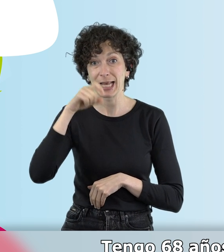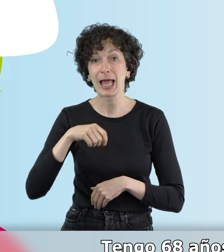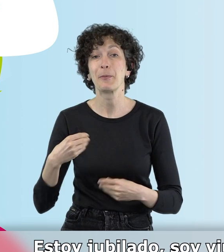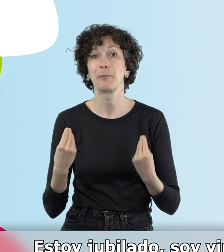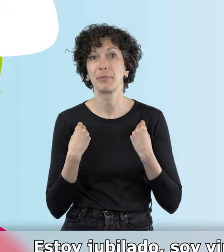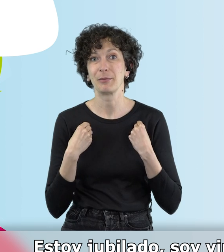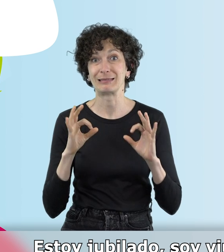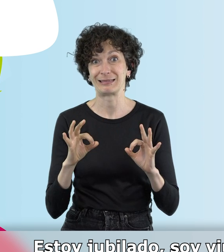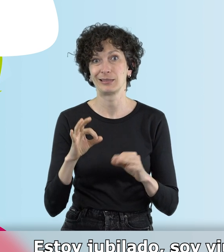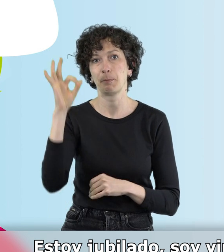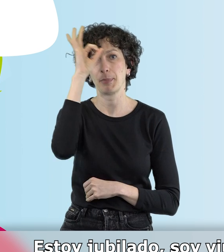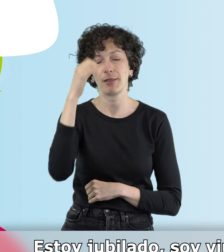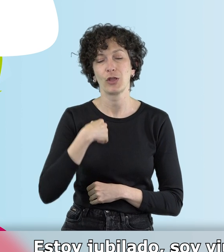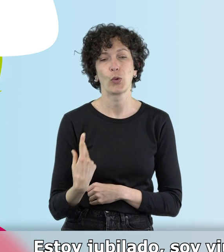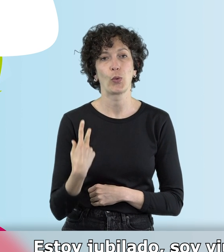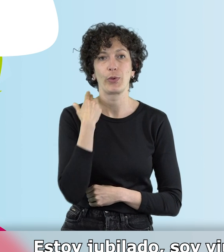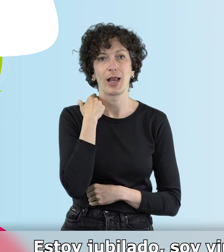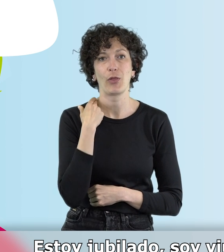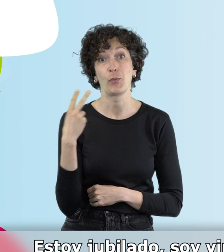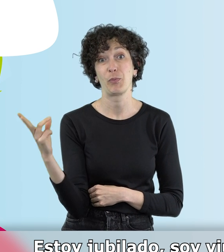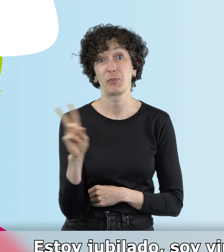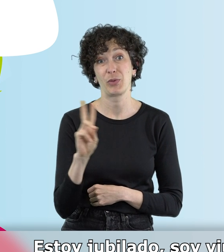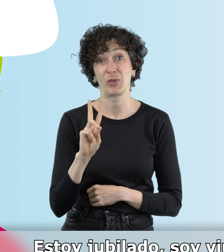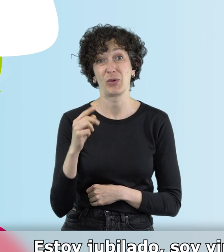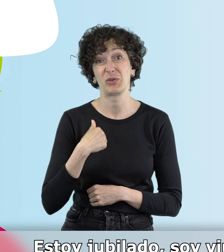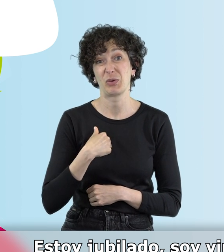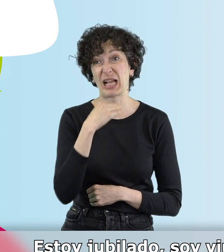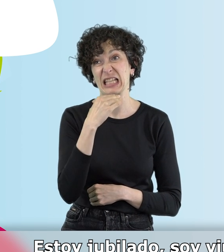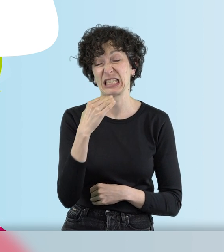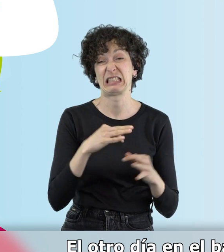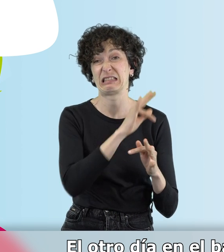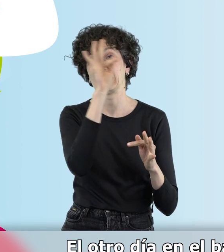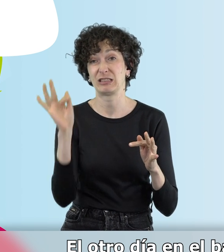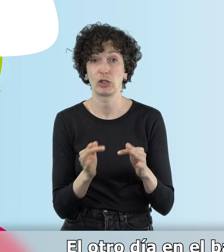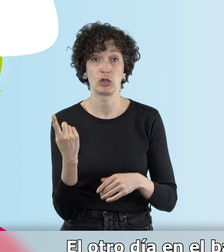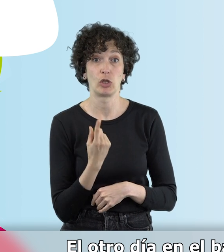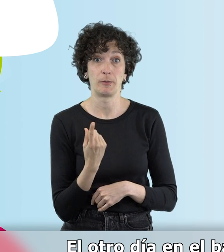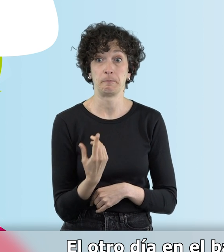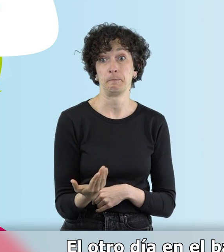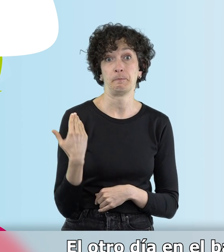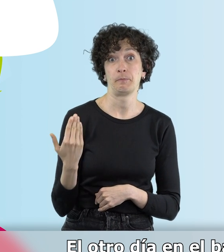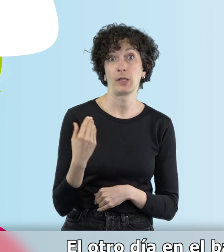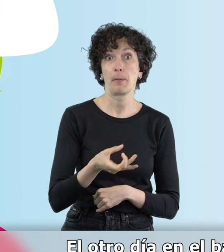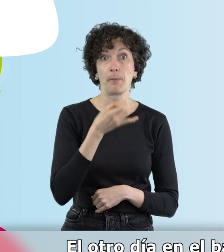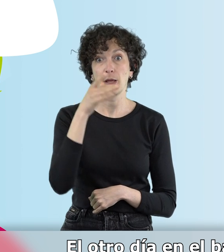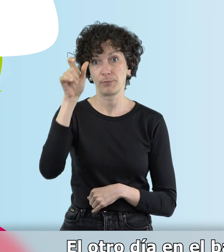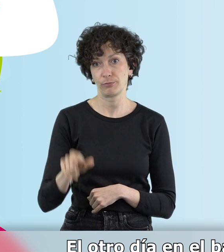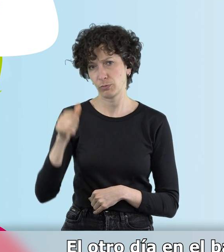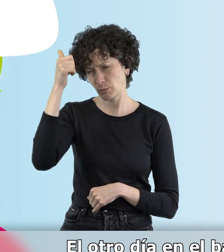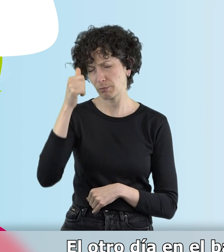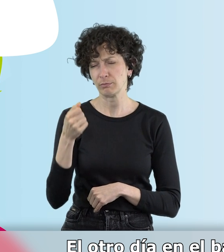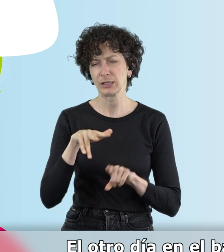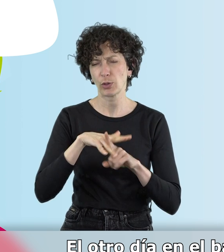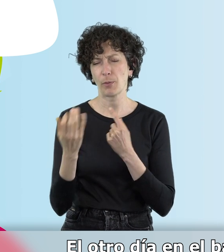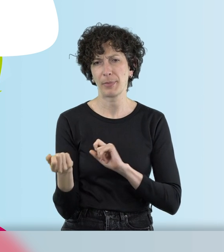Campo, Palencia. Estoy jubilado, soy viudo y me paso prácticamente solo todo el día. El otro día en el bar me dijo uno que